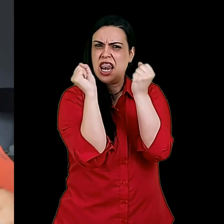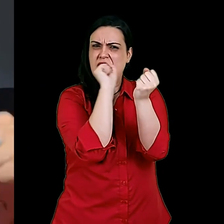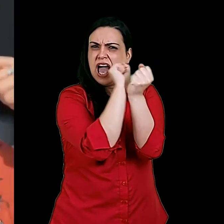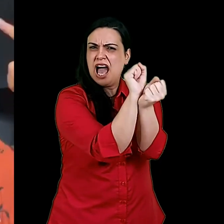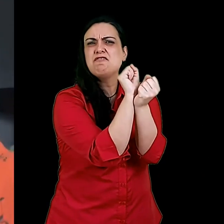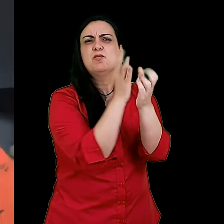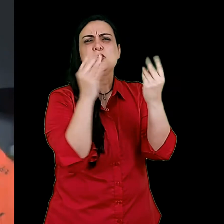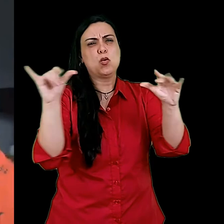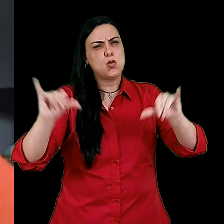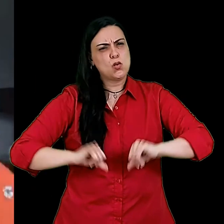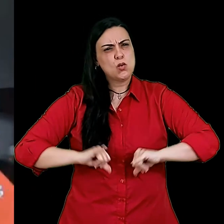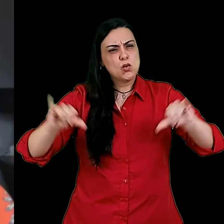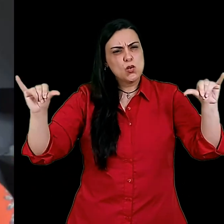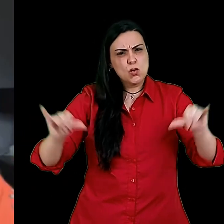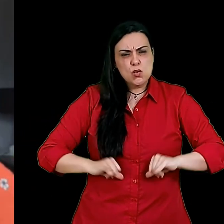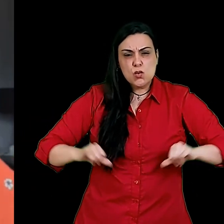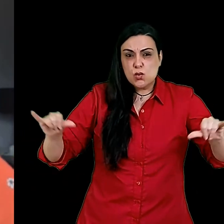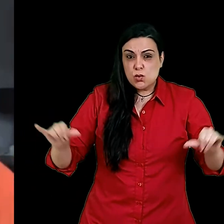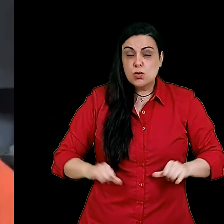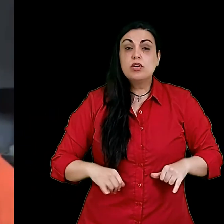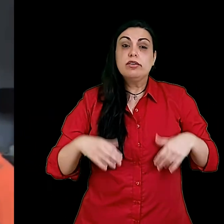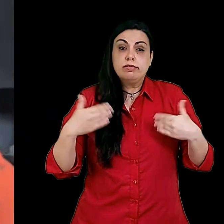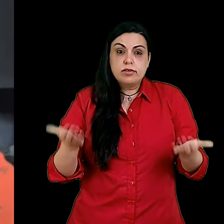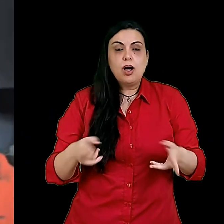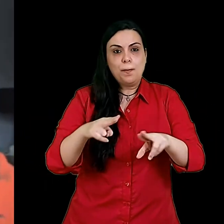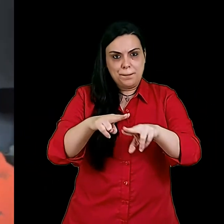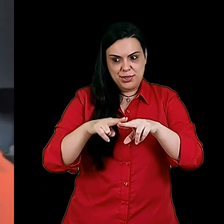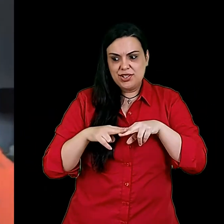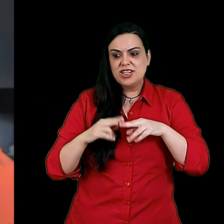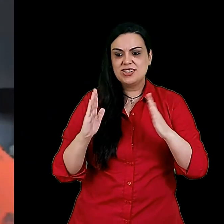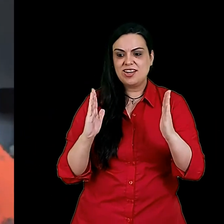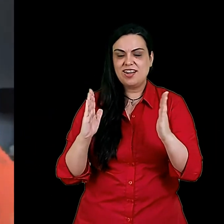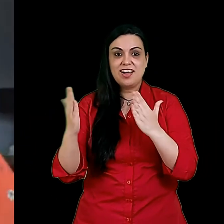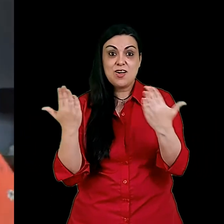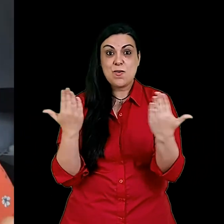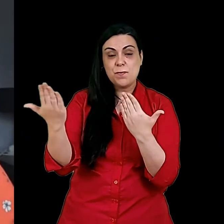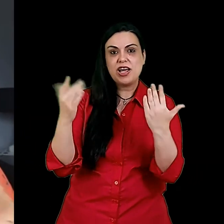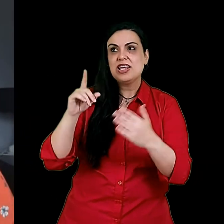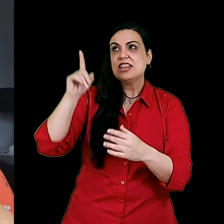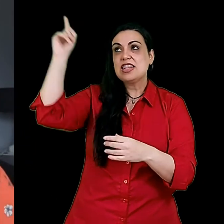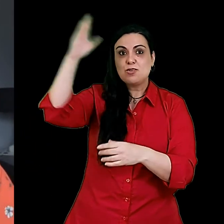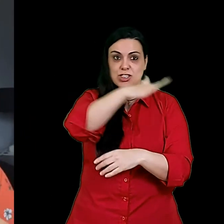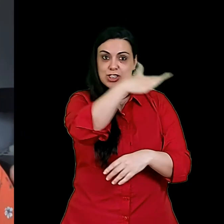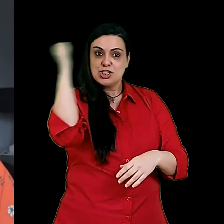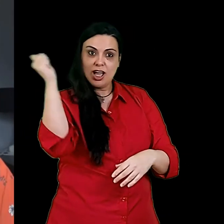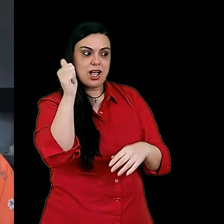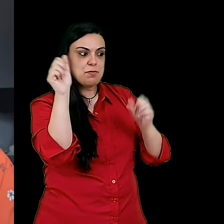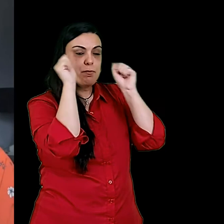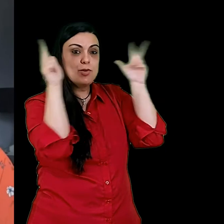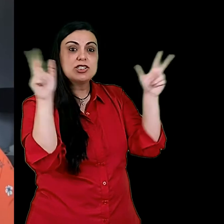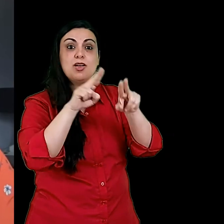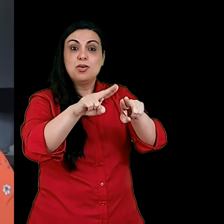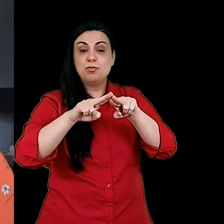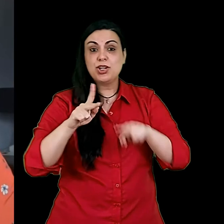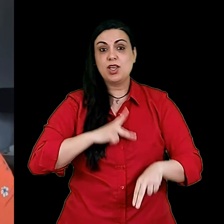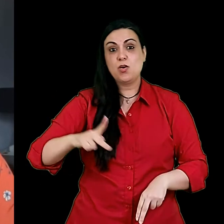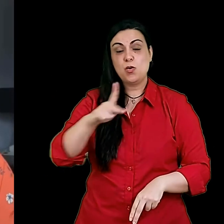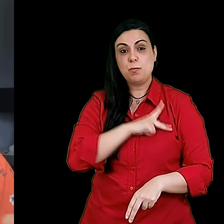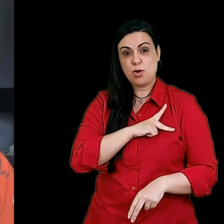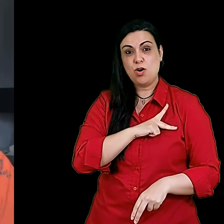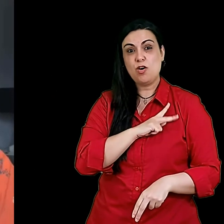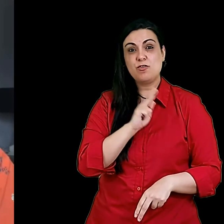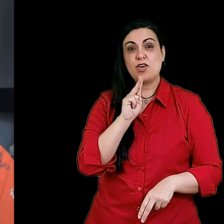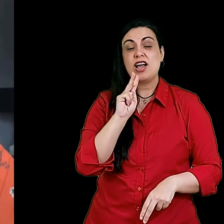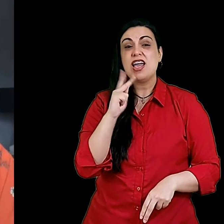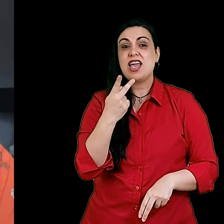de muita escravidão, numa época de muita tormenta, e não é à toa que a gente está fazendo esse paralelo quando a gente fala da chamada de